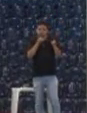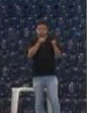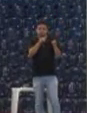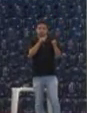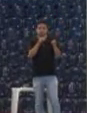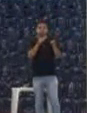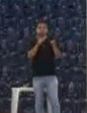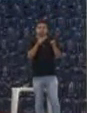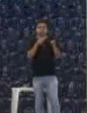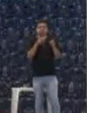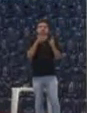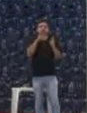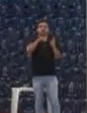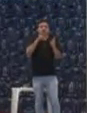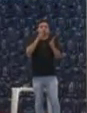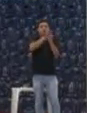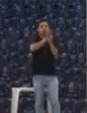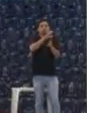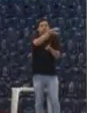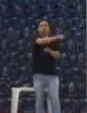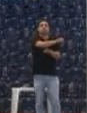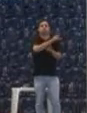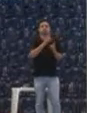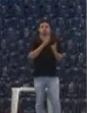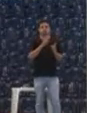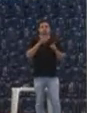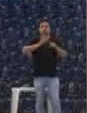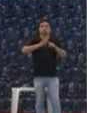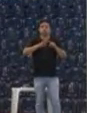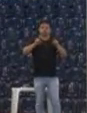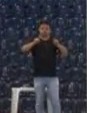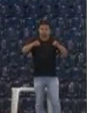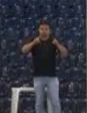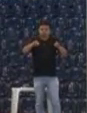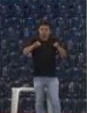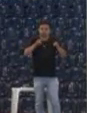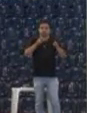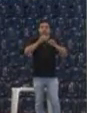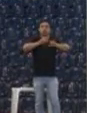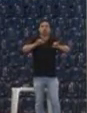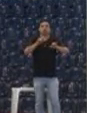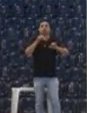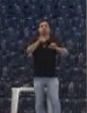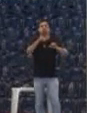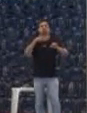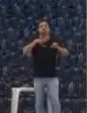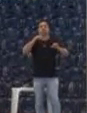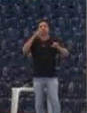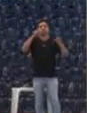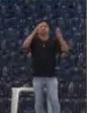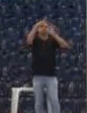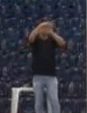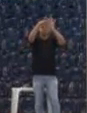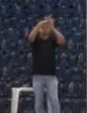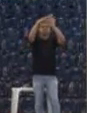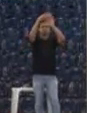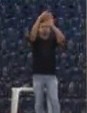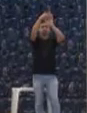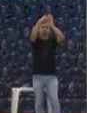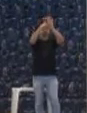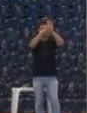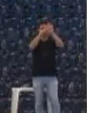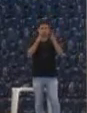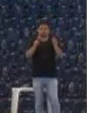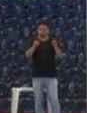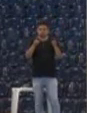sabe o que é isso não referência bibliográfica aquele fragmentos e o que vem em baixo do texto